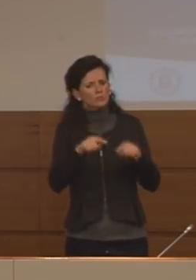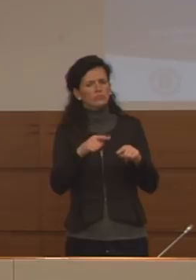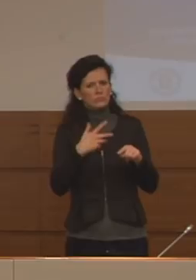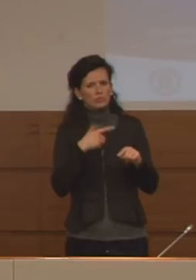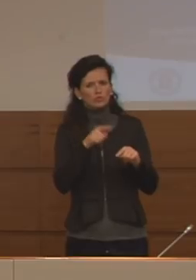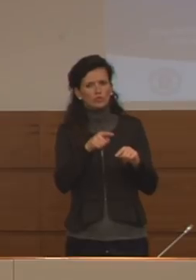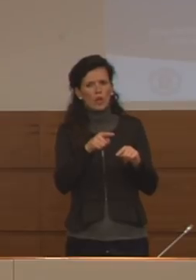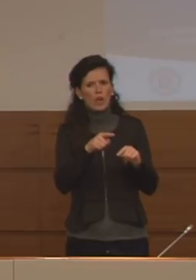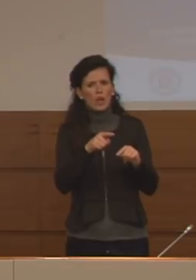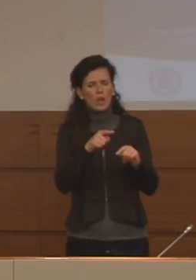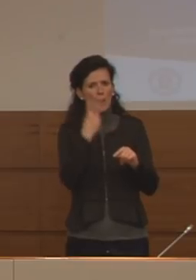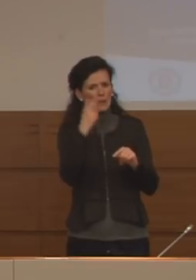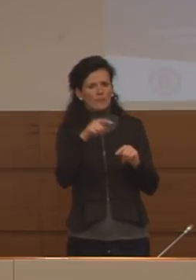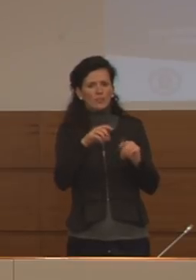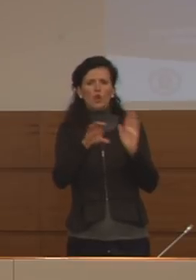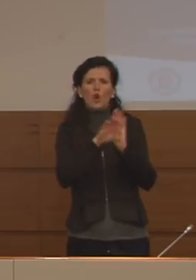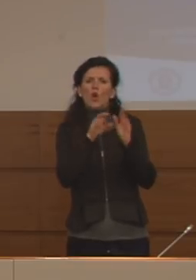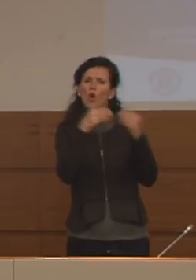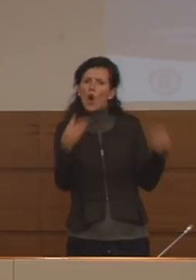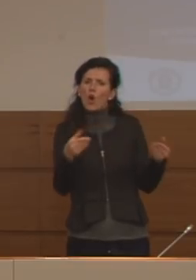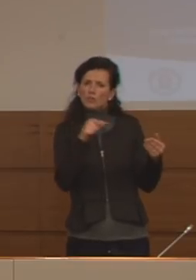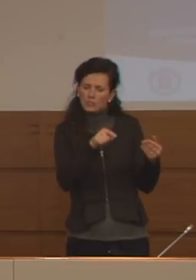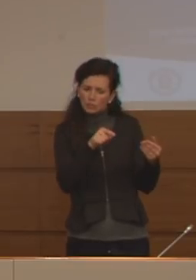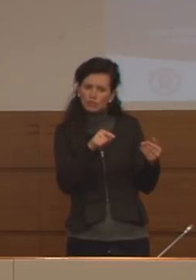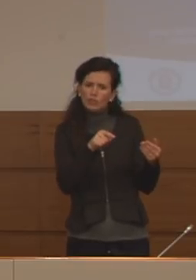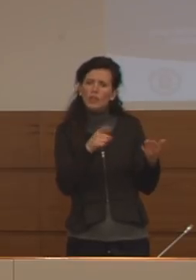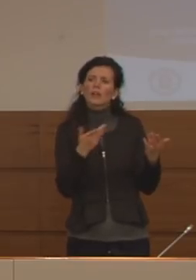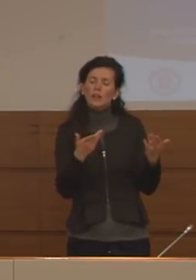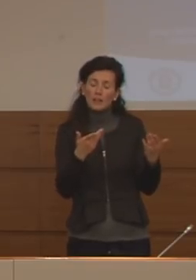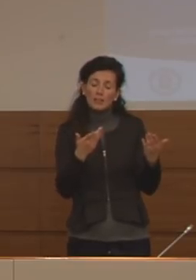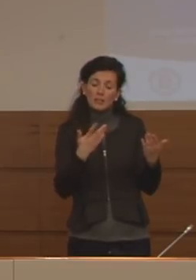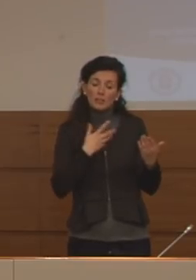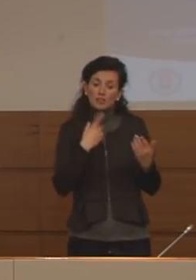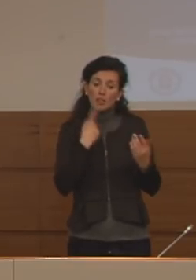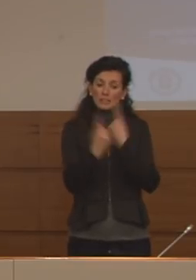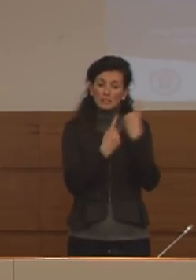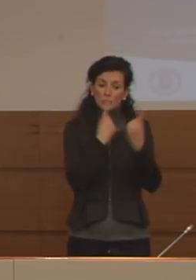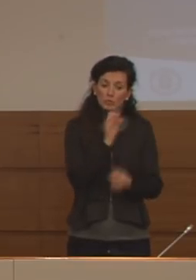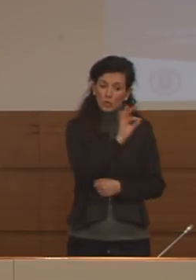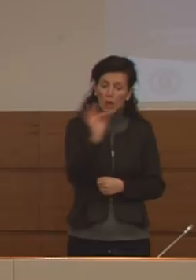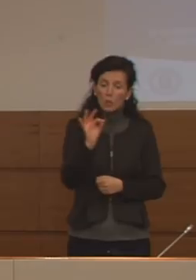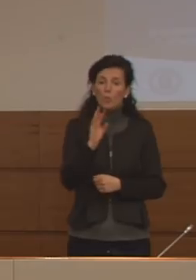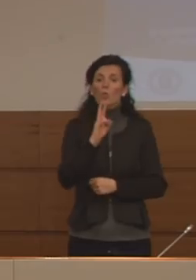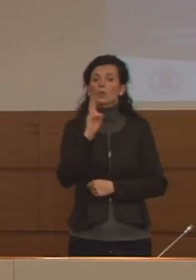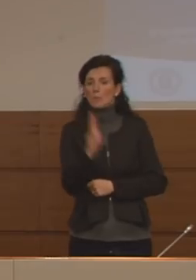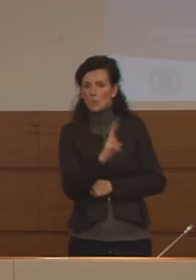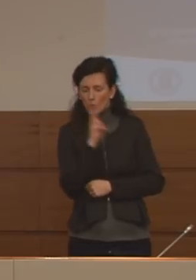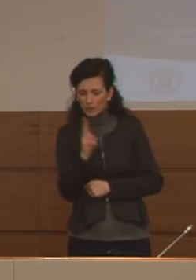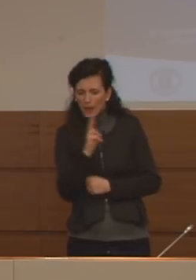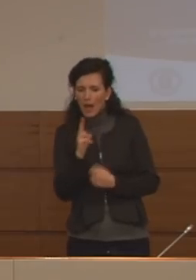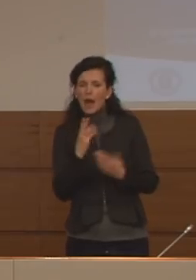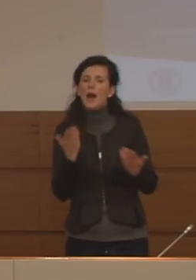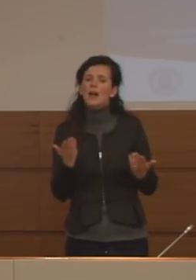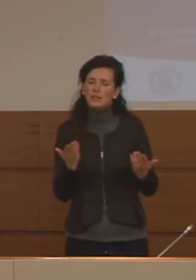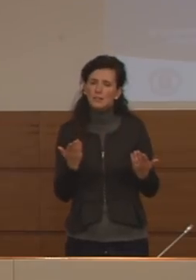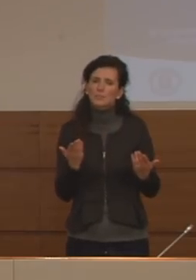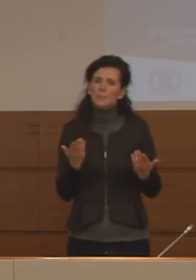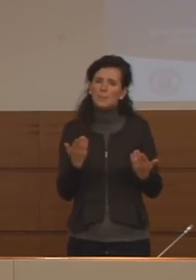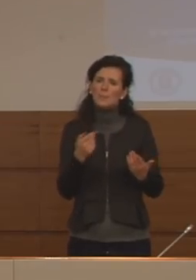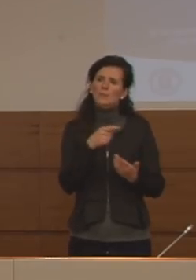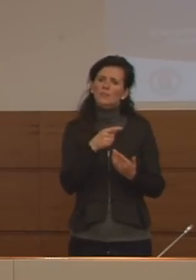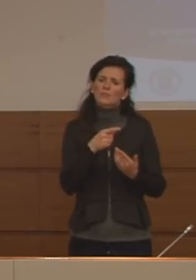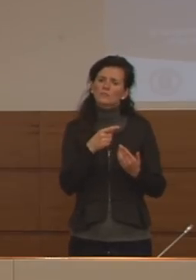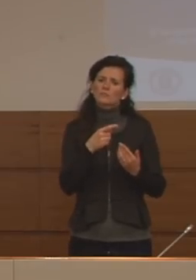quelle relative ai casi purtroppo mortali sia attivato anche il modo di dare